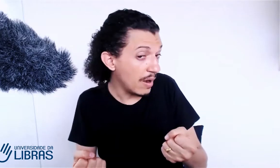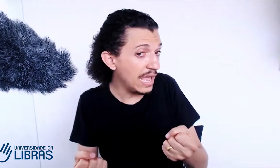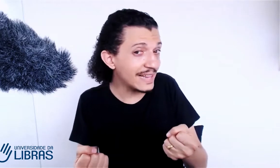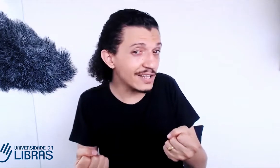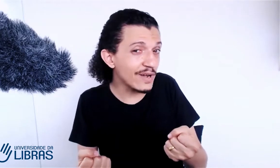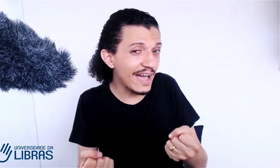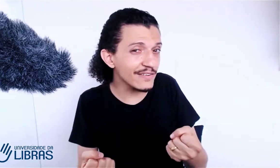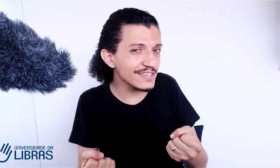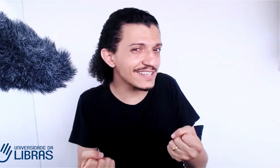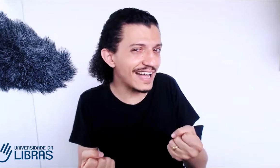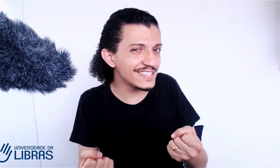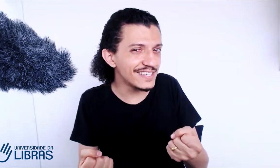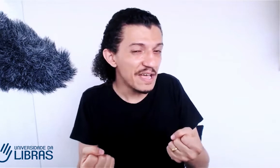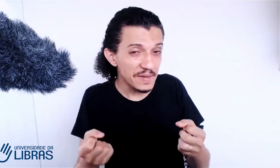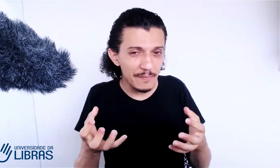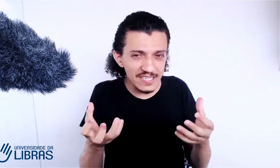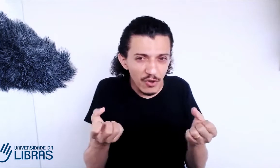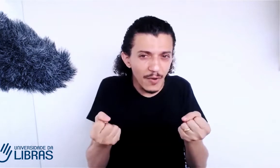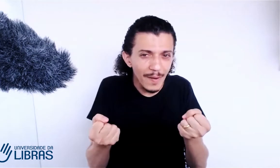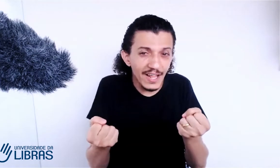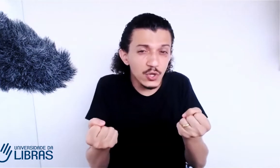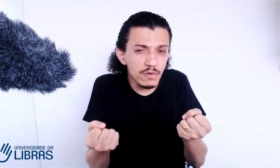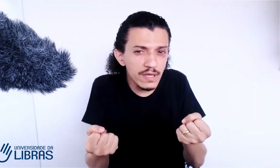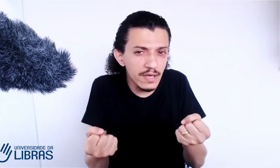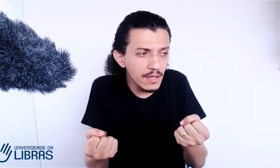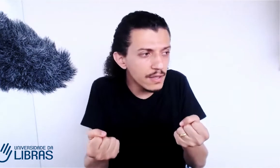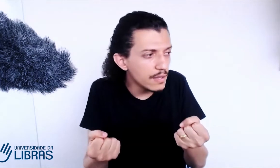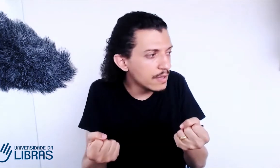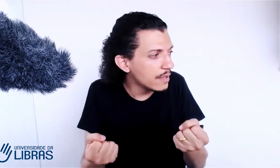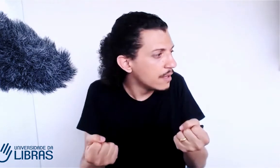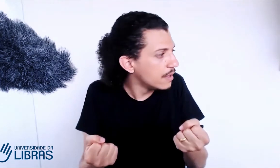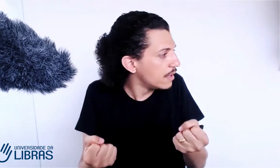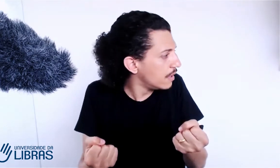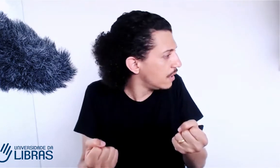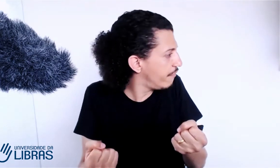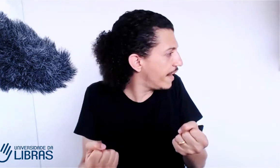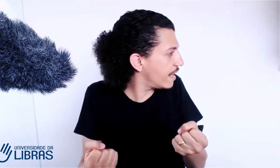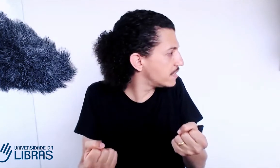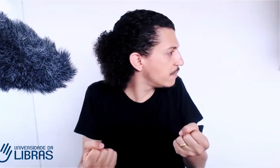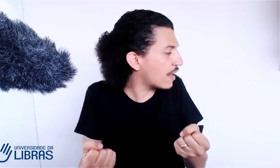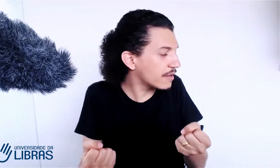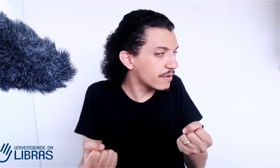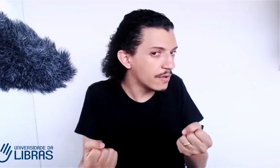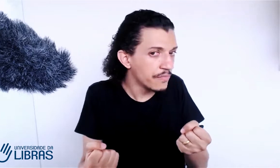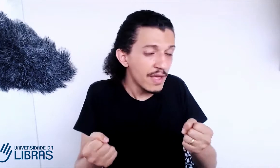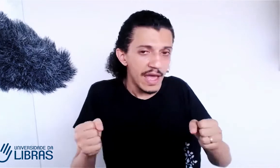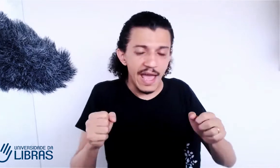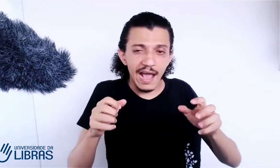Mas ele está dentro do carro em alta velocidade. Mas você percebeu que eu parei tudo aqui e virei assim para o lado? É como